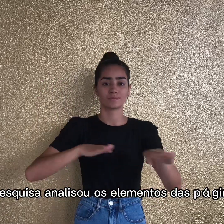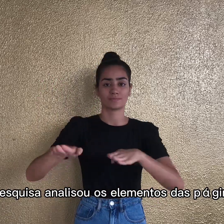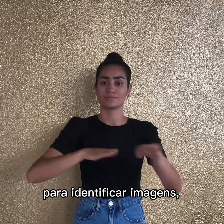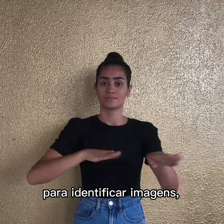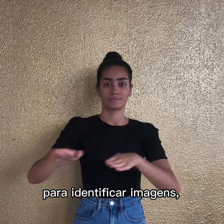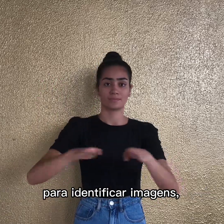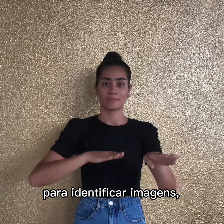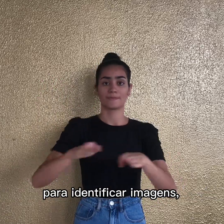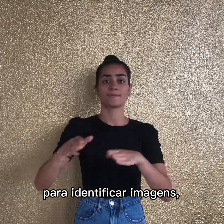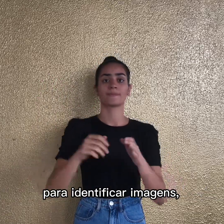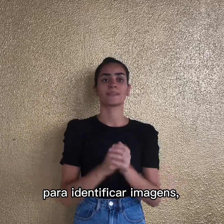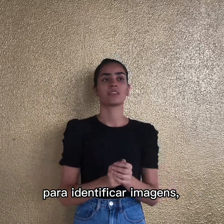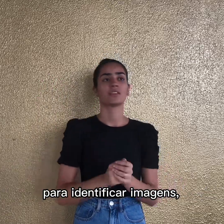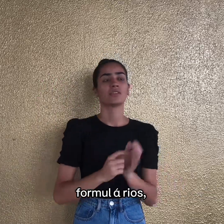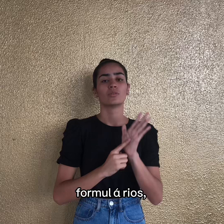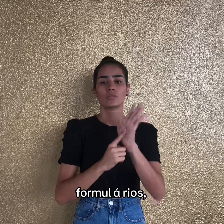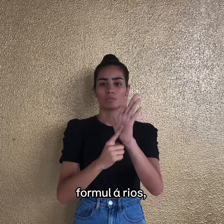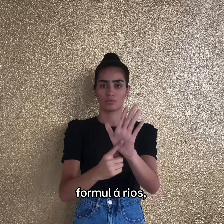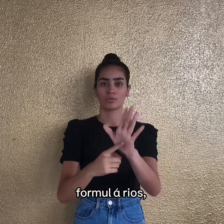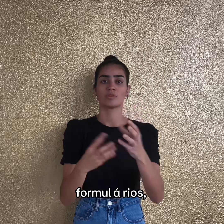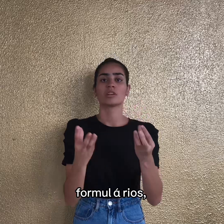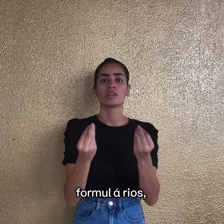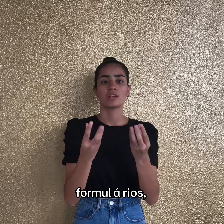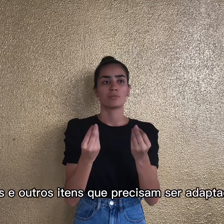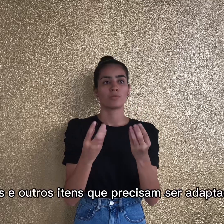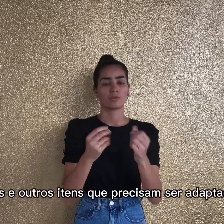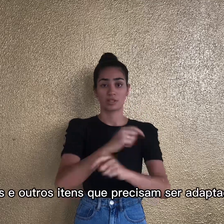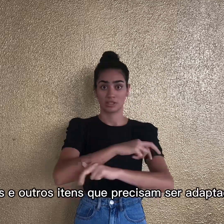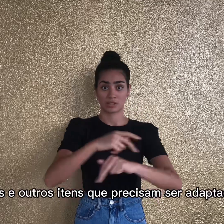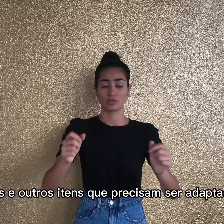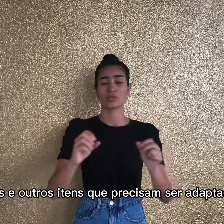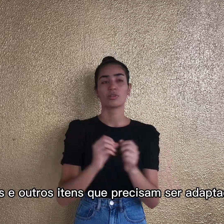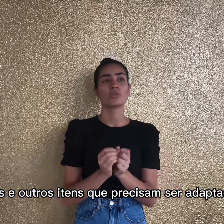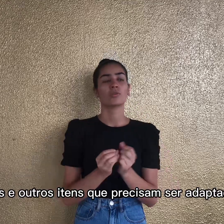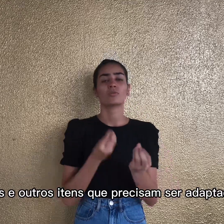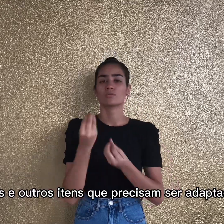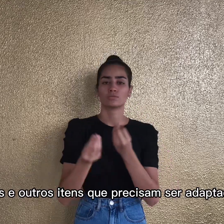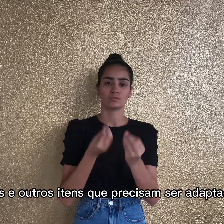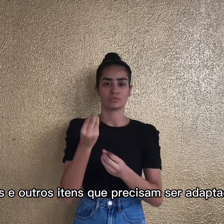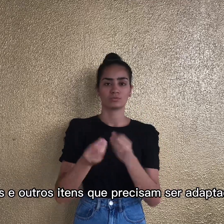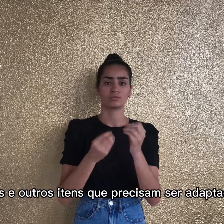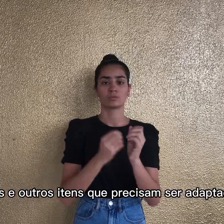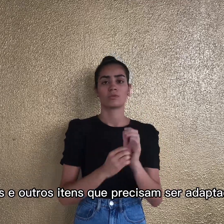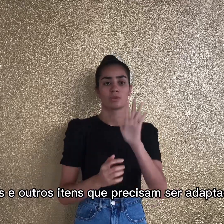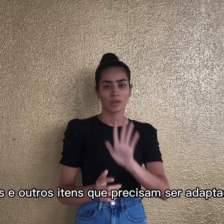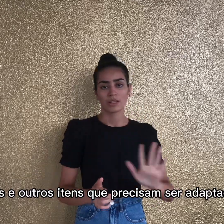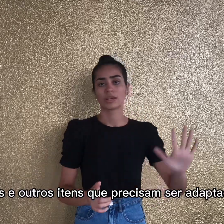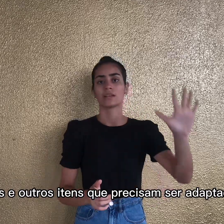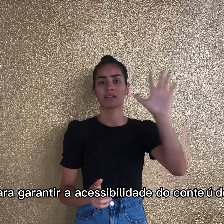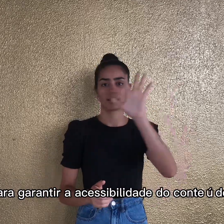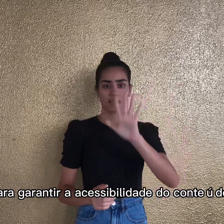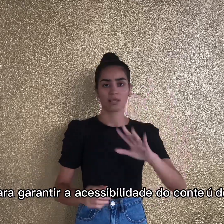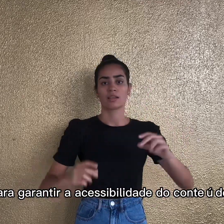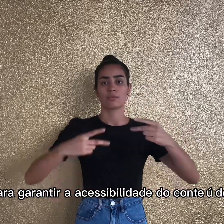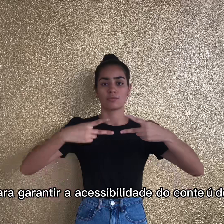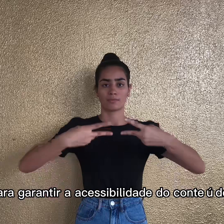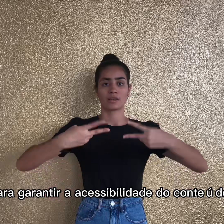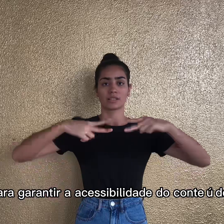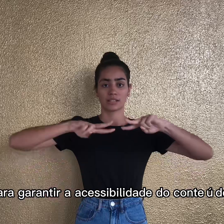páginas para identificar imagens, formulários, links e outros itens que precisam ser adaptados para garantir a